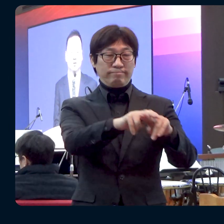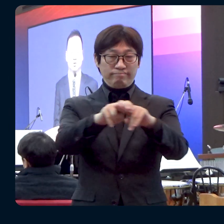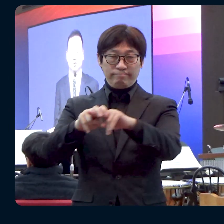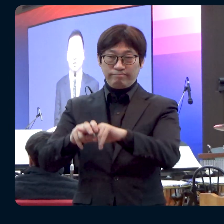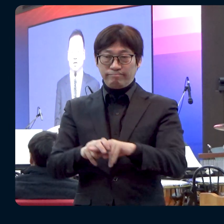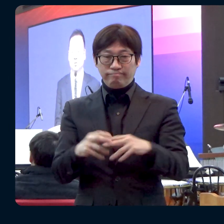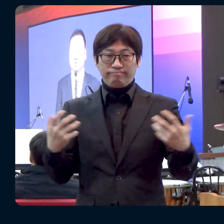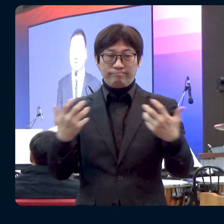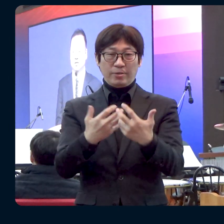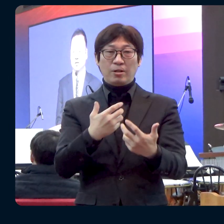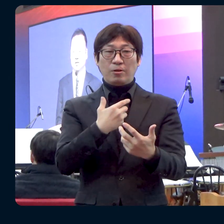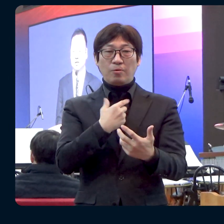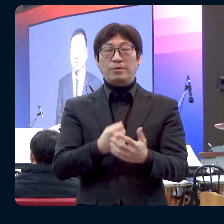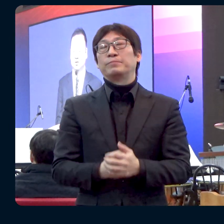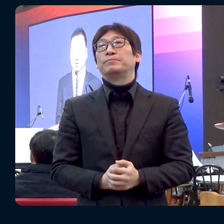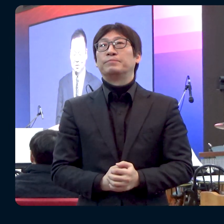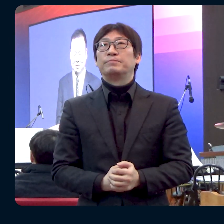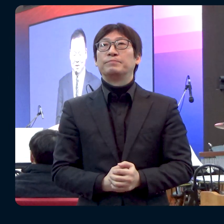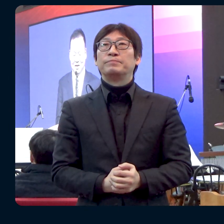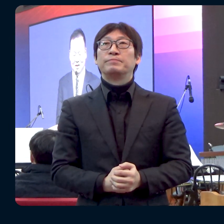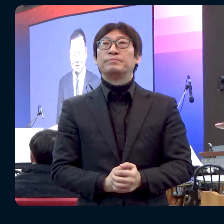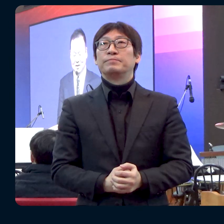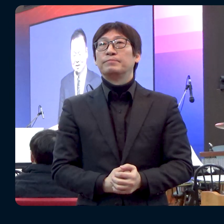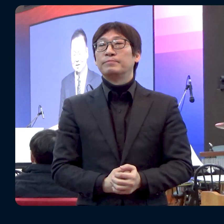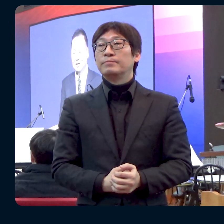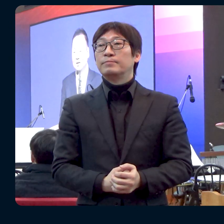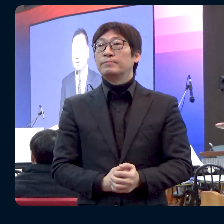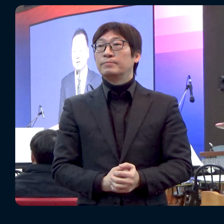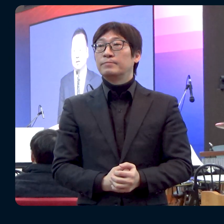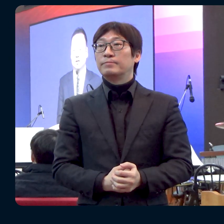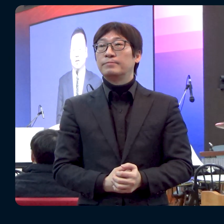가운데 충만하게 넘치기를 간절히 소원합니다.